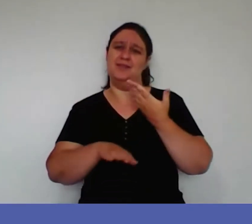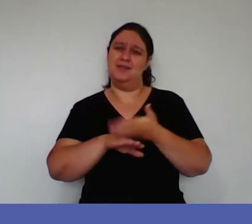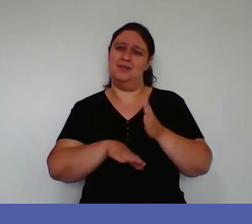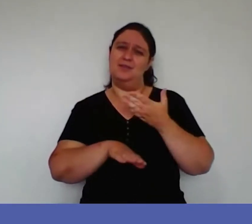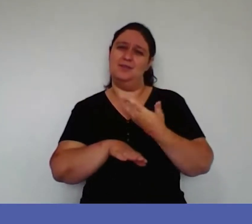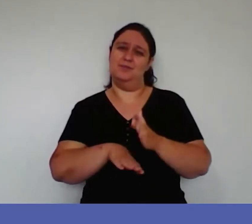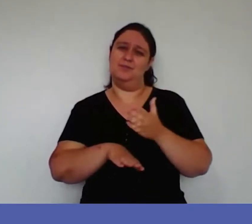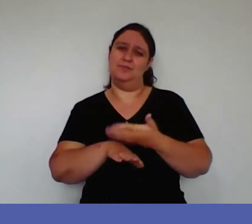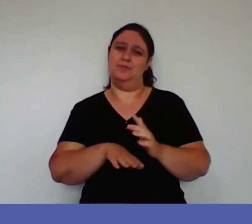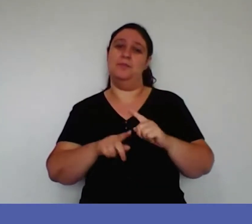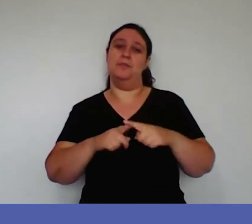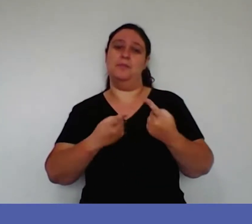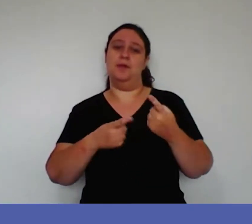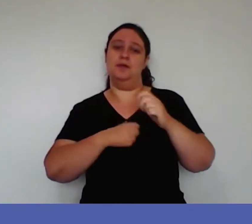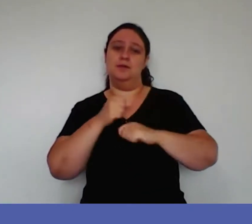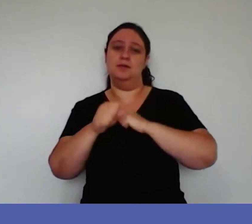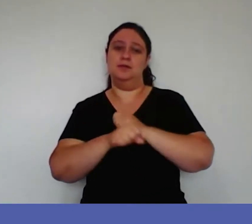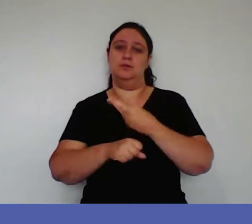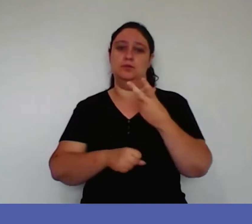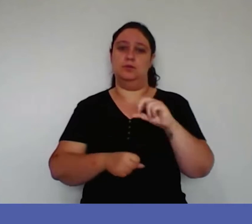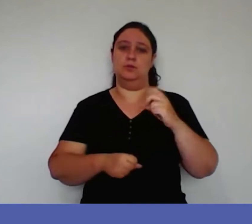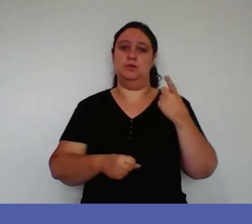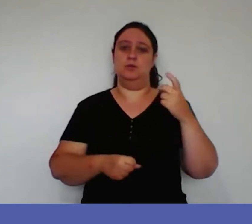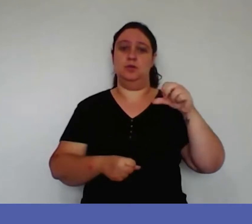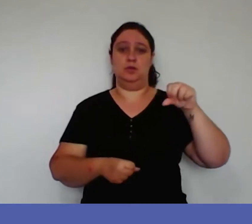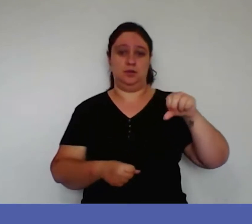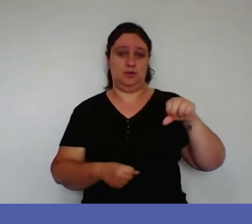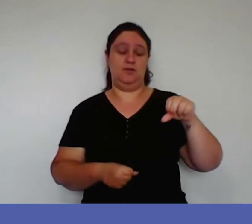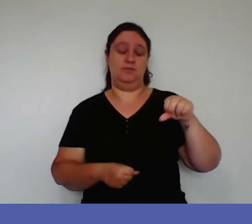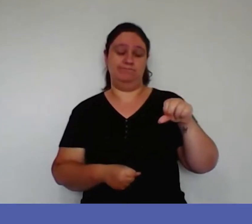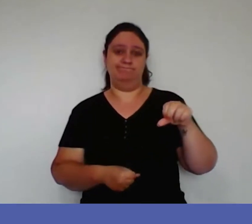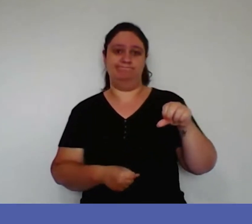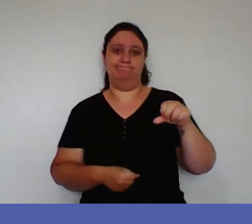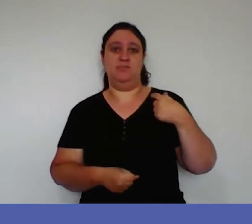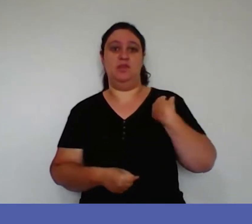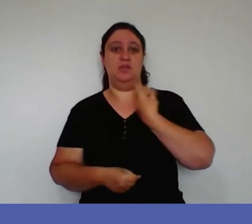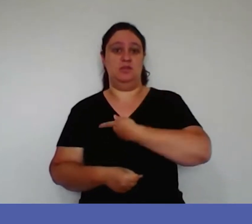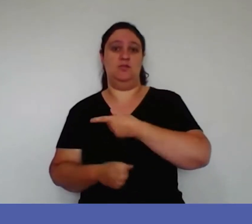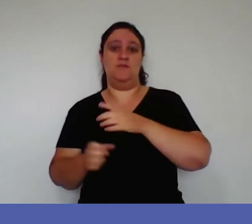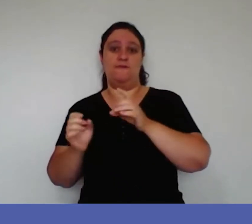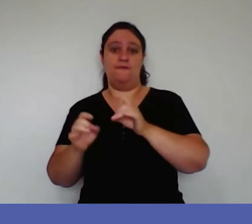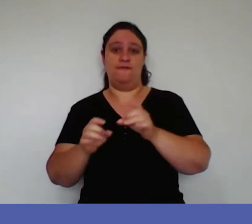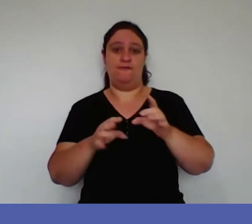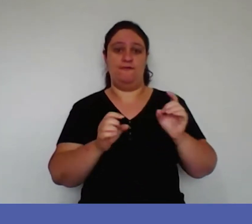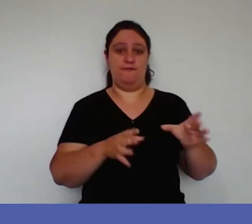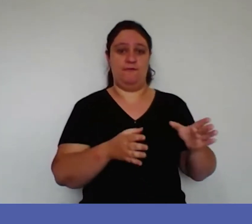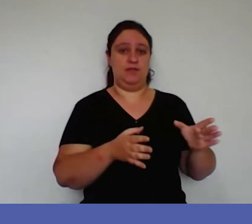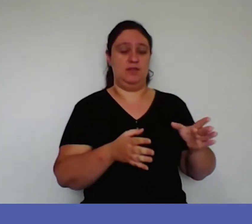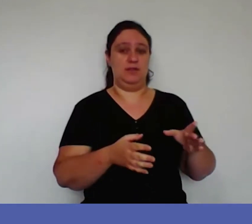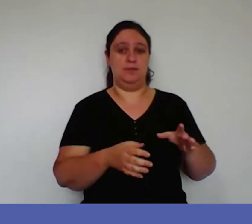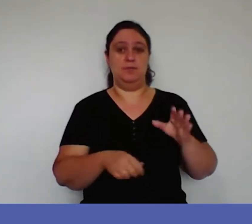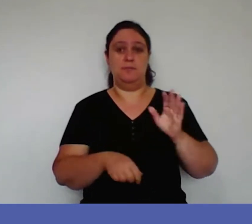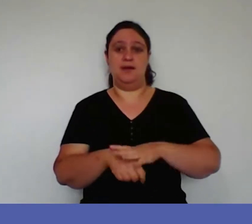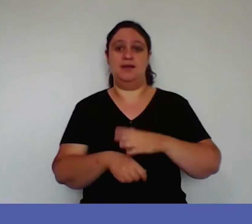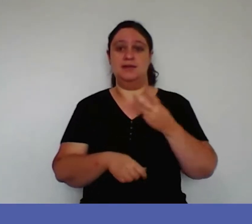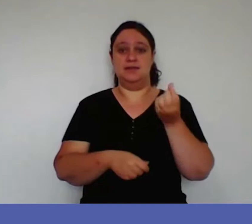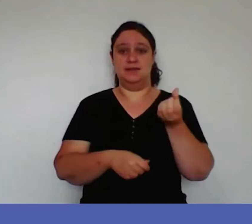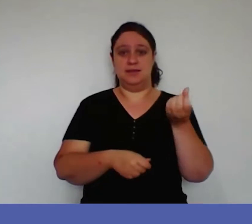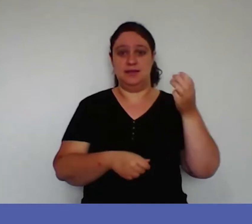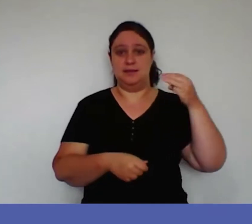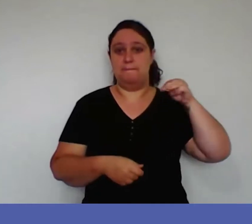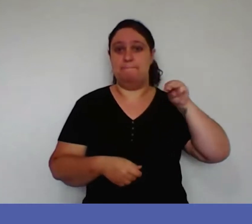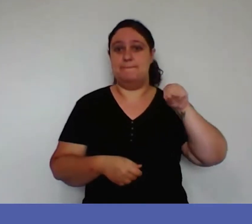partir de 2019, nós já distribuímos mais de 6,5 milhões de